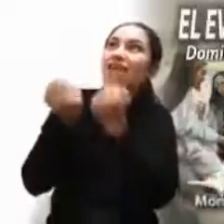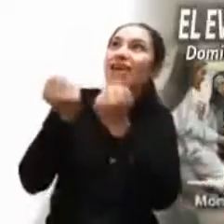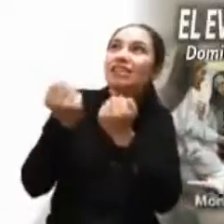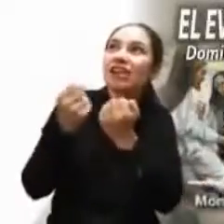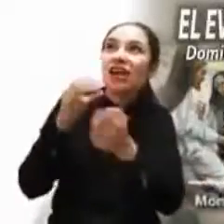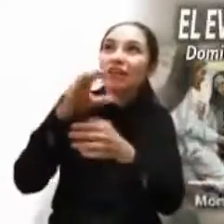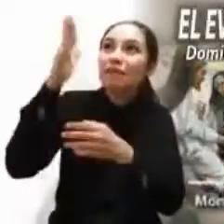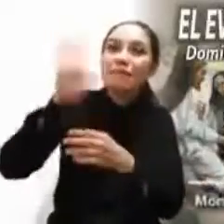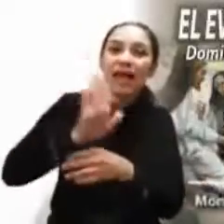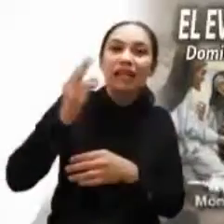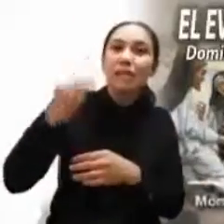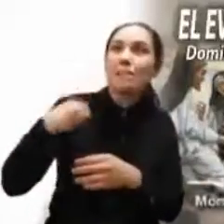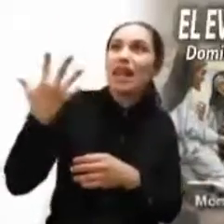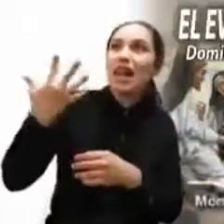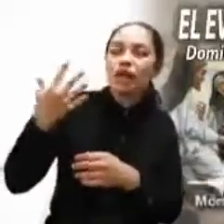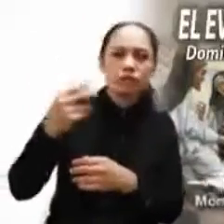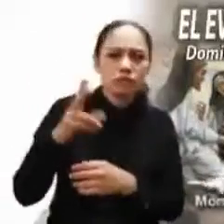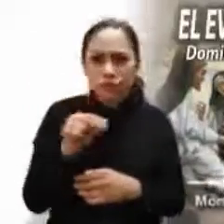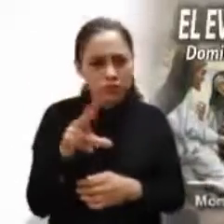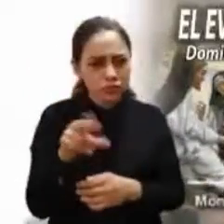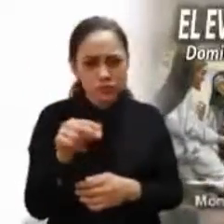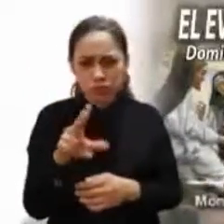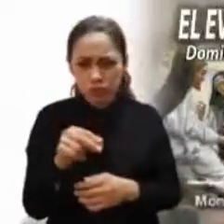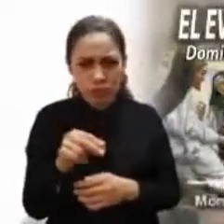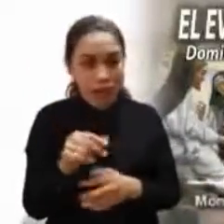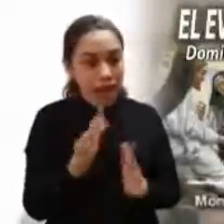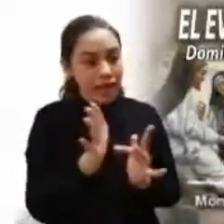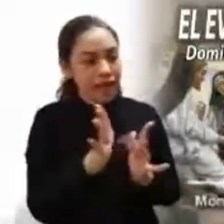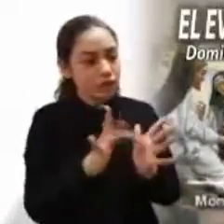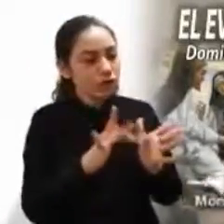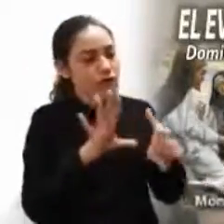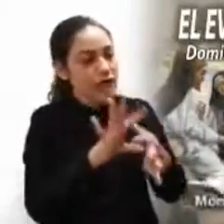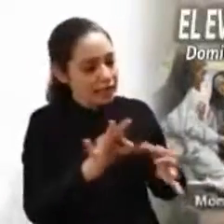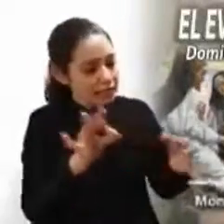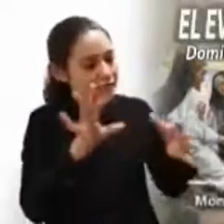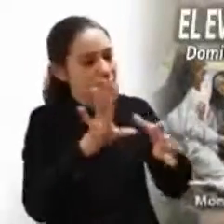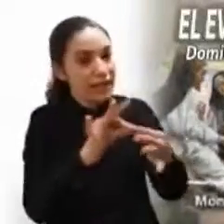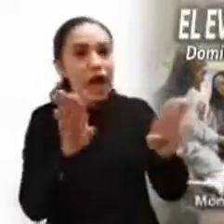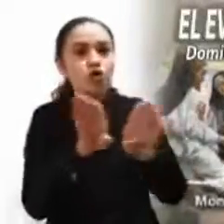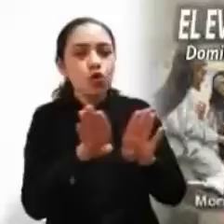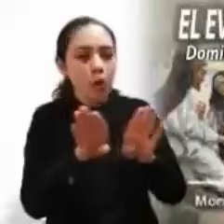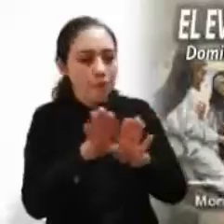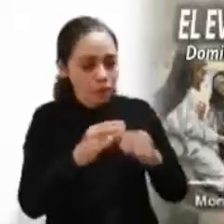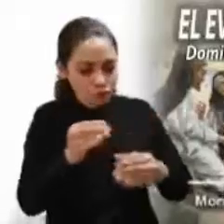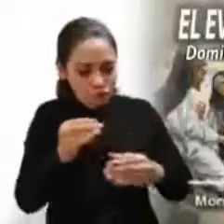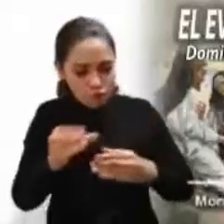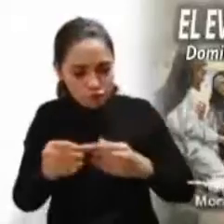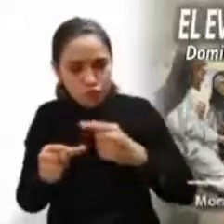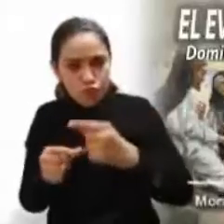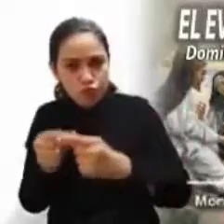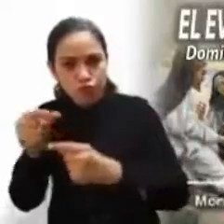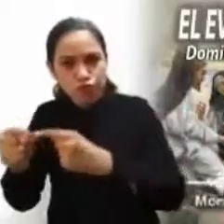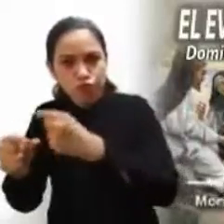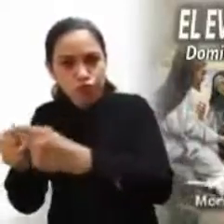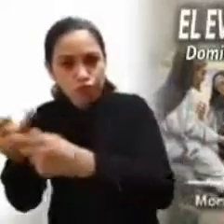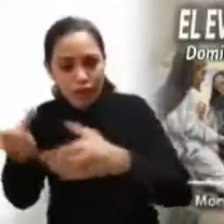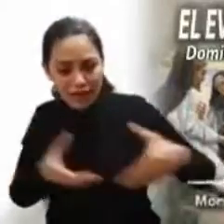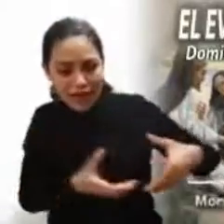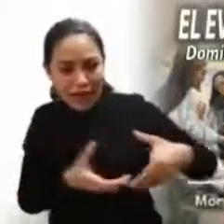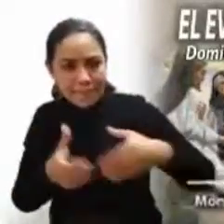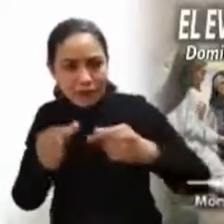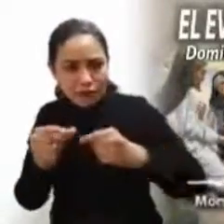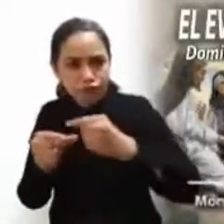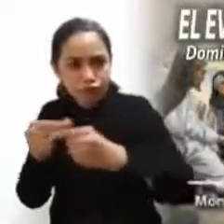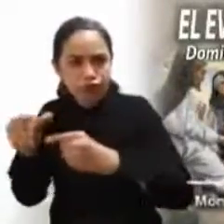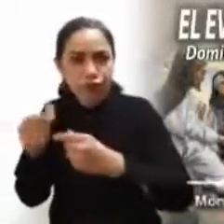les indica a Pedro y a sus demás discípulos el camino para alcanzar esa salvación y para